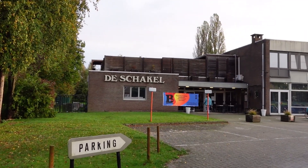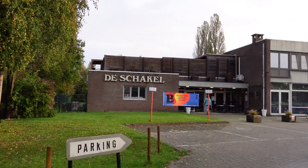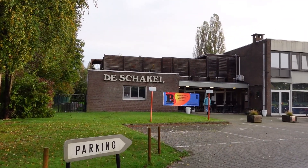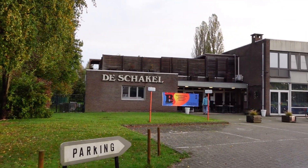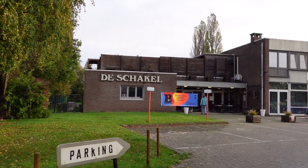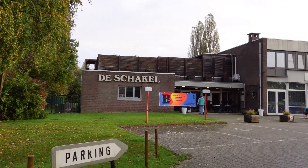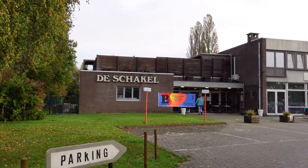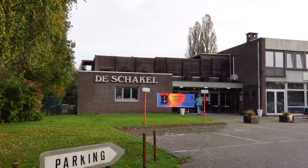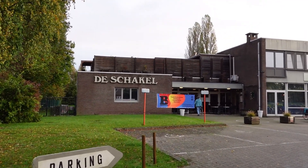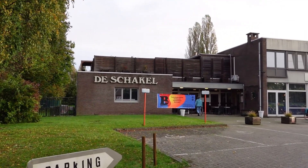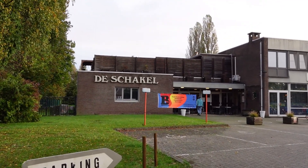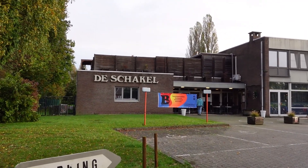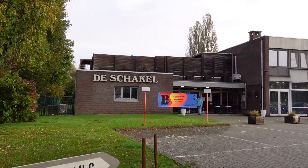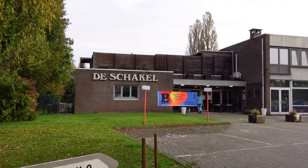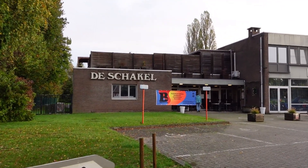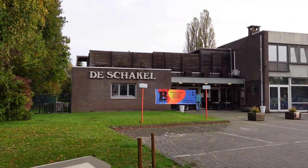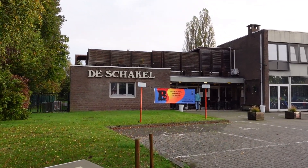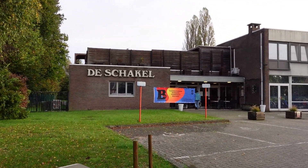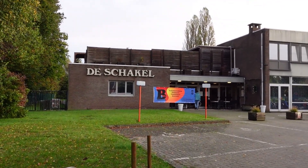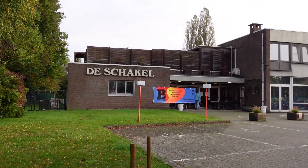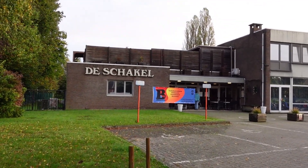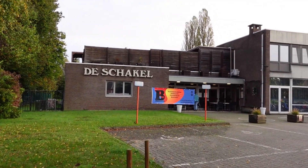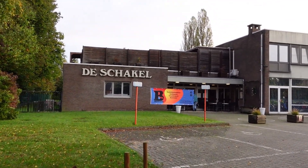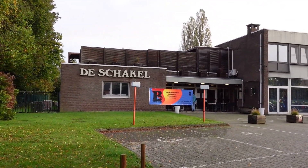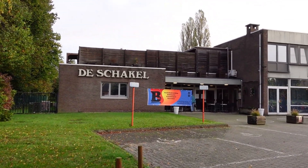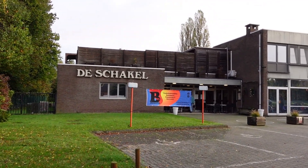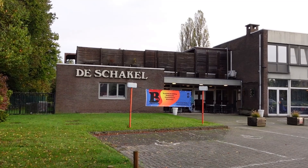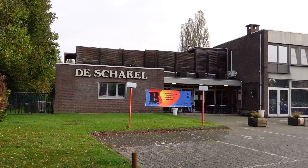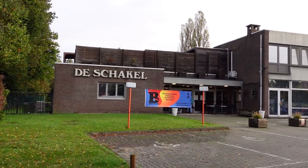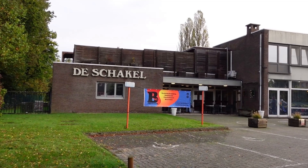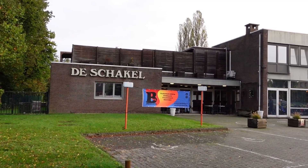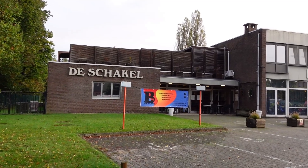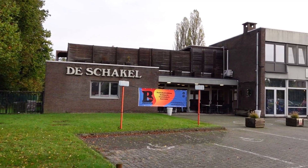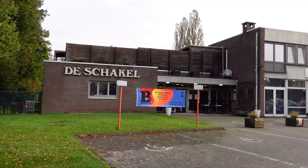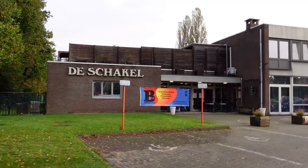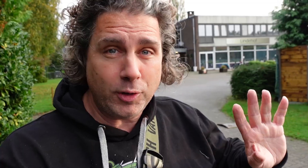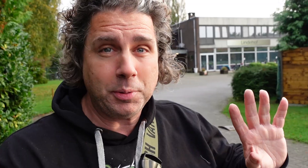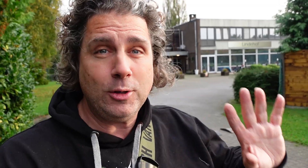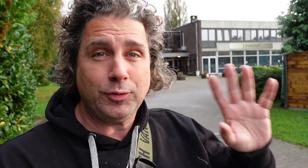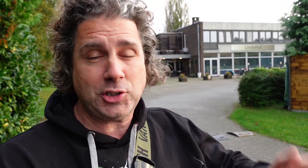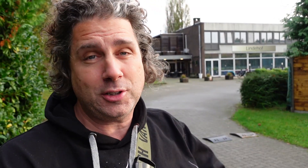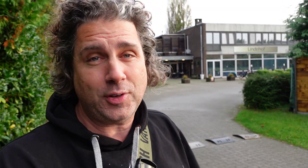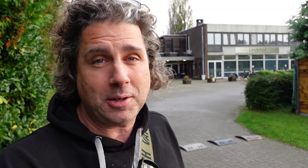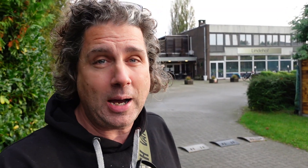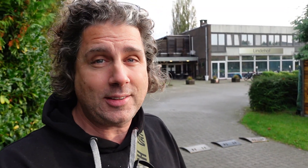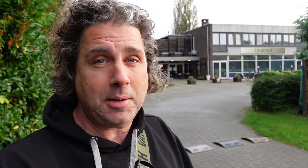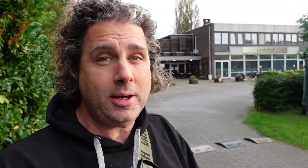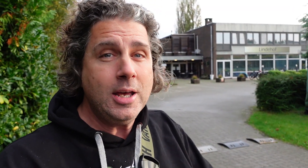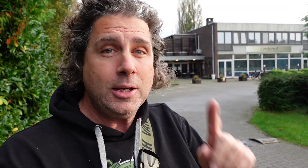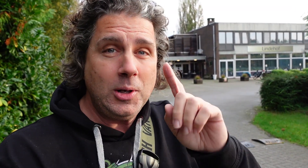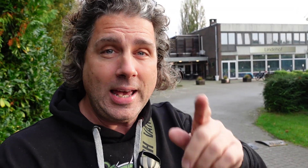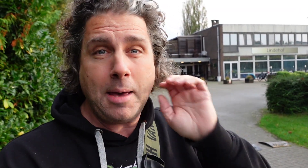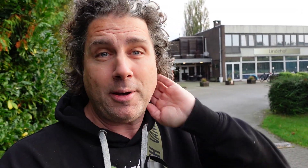Nie horende van de dove mensen en hier komt dat allemaal samen van vandaag dus ik ben ongelooflijk benieuwd wat ze ervan gemaakt